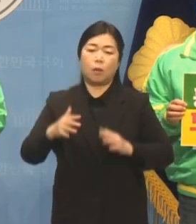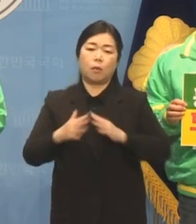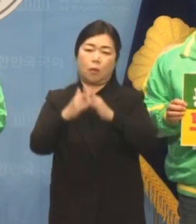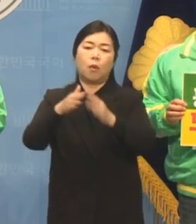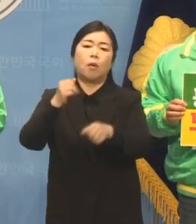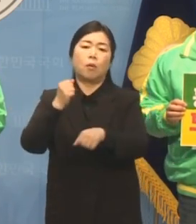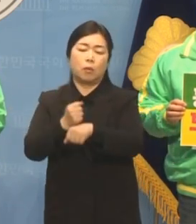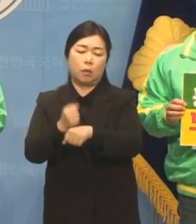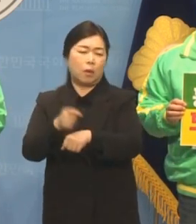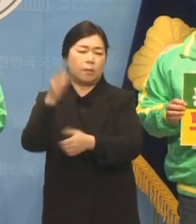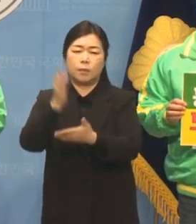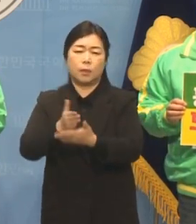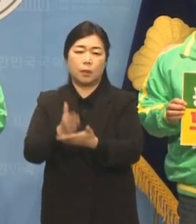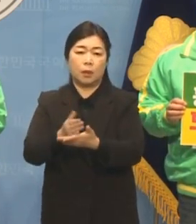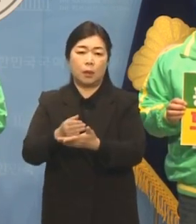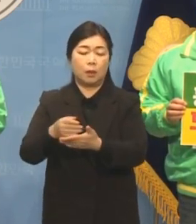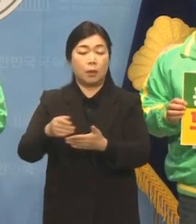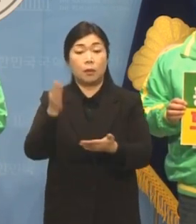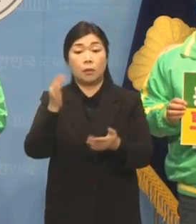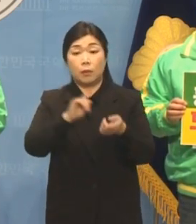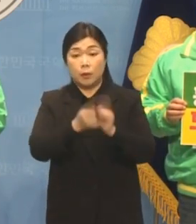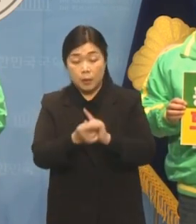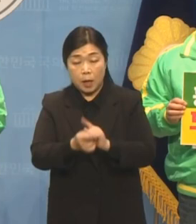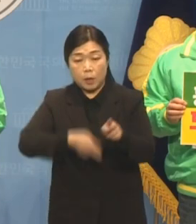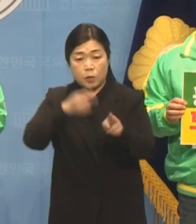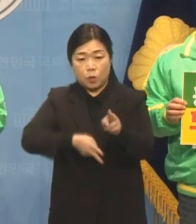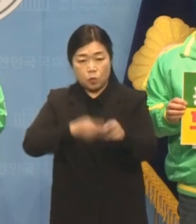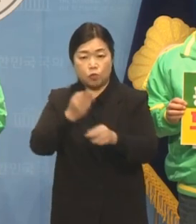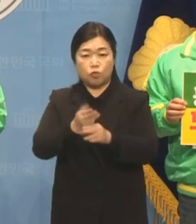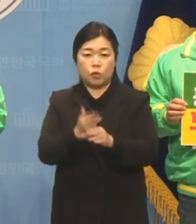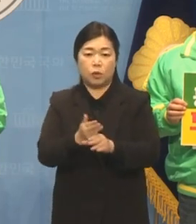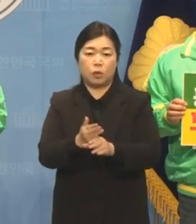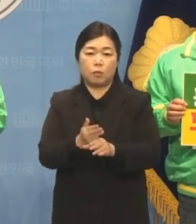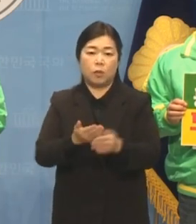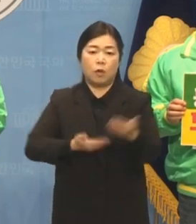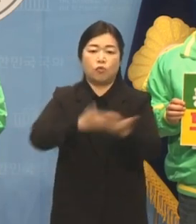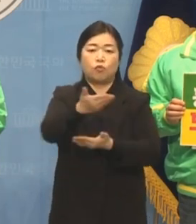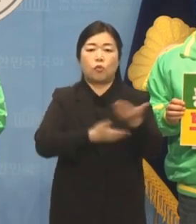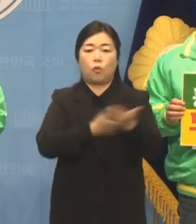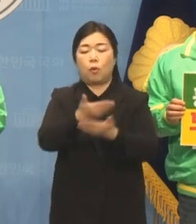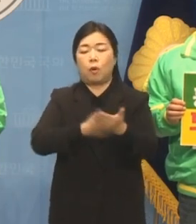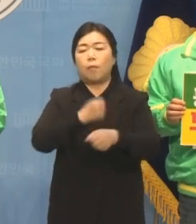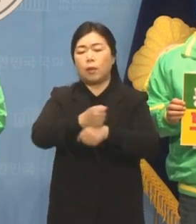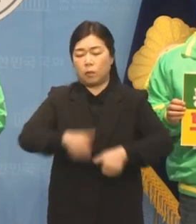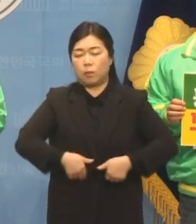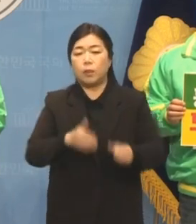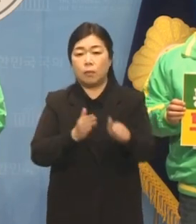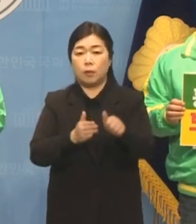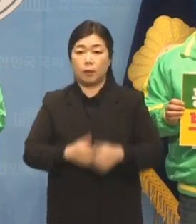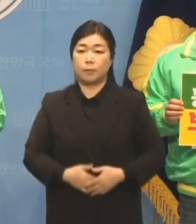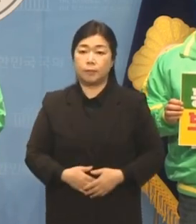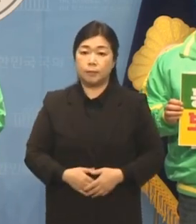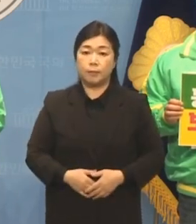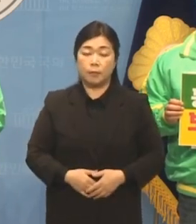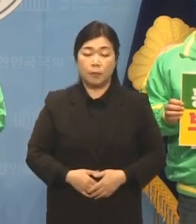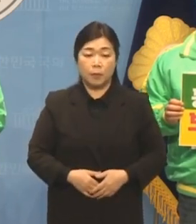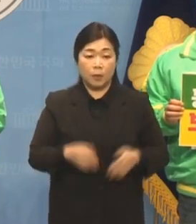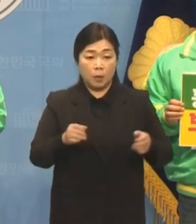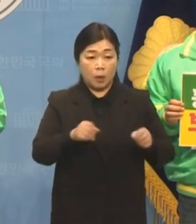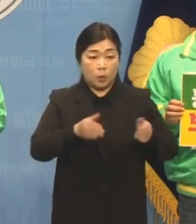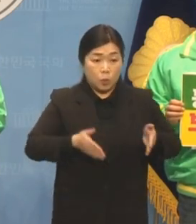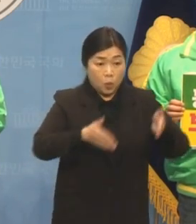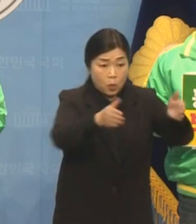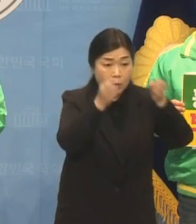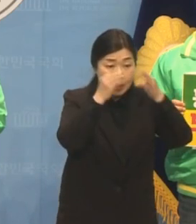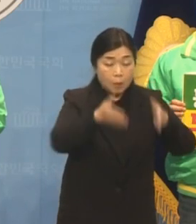중심의 수송체계를 마련할 것을 약속드린 바 있습니다. 불필요한 도로 건설을 막는 것은 야생동물을 위해서도